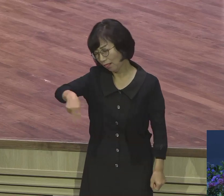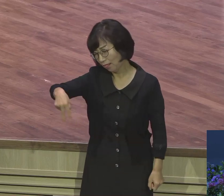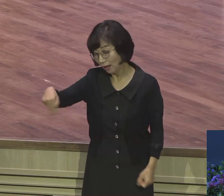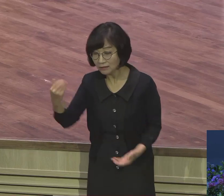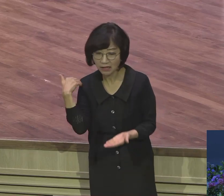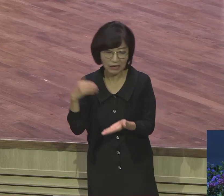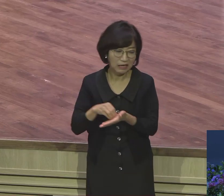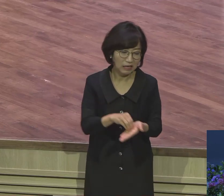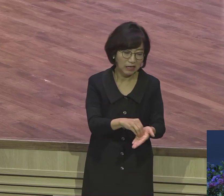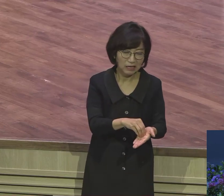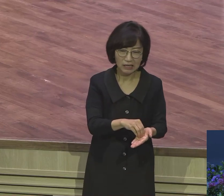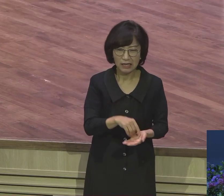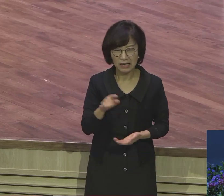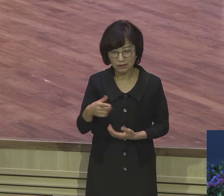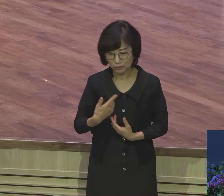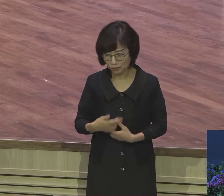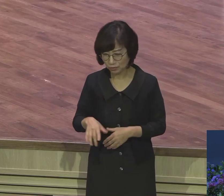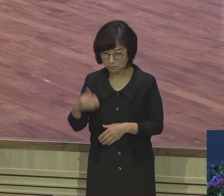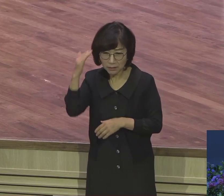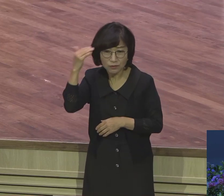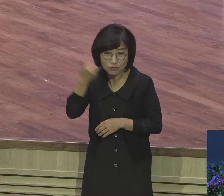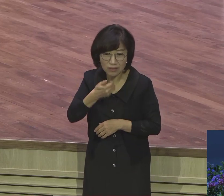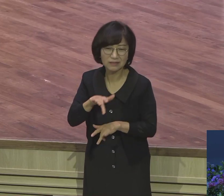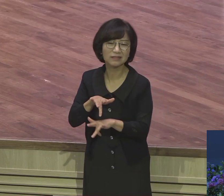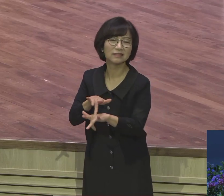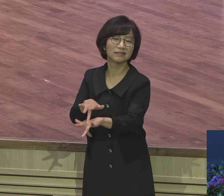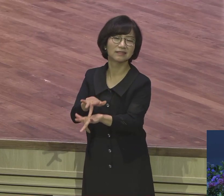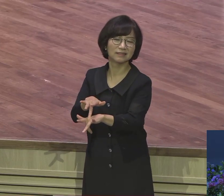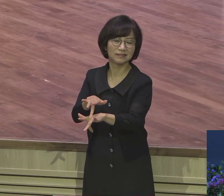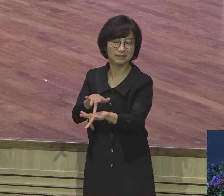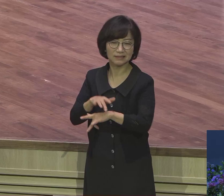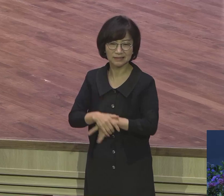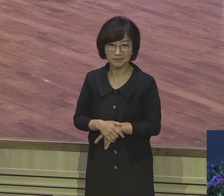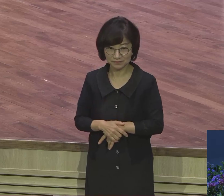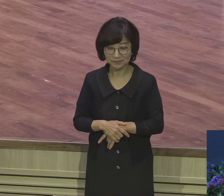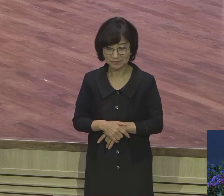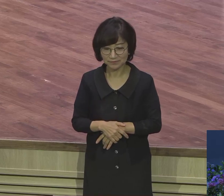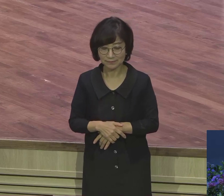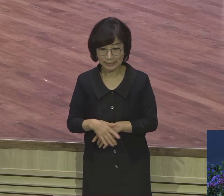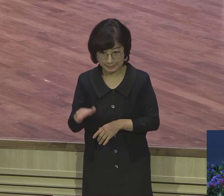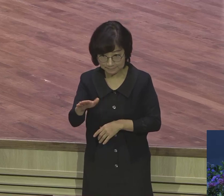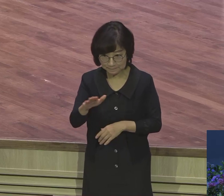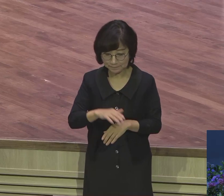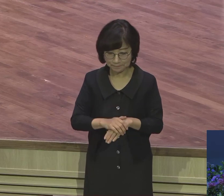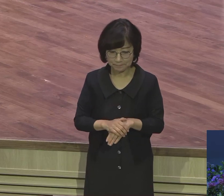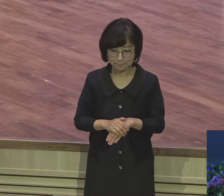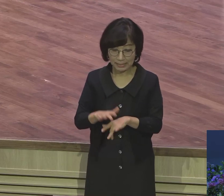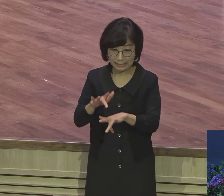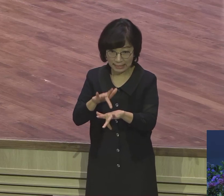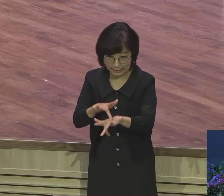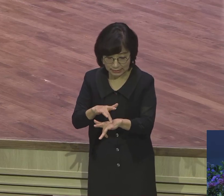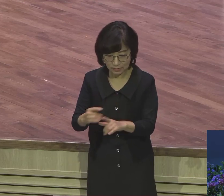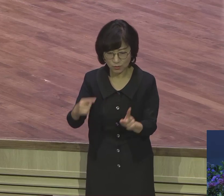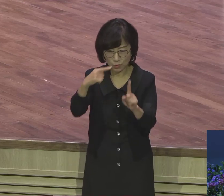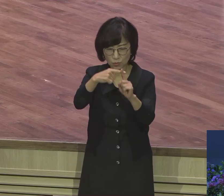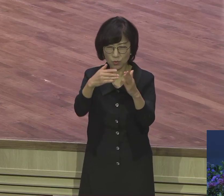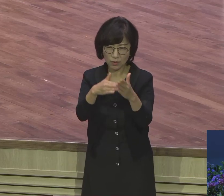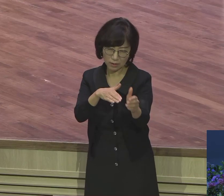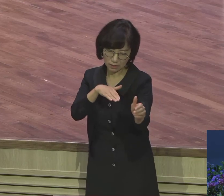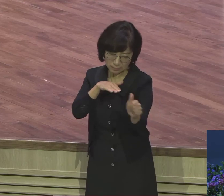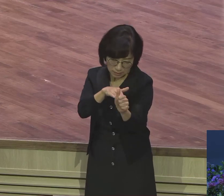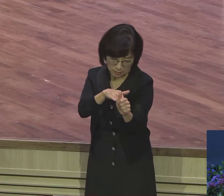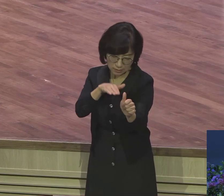짓이에요. 사람 시켜가지고. 그래서 사단이 교회뿐이 못 내려도 교회 부흥 안 되도록 계속해서